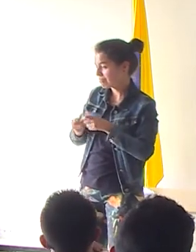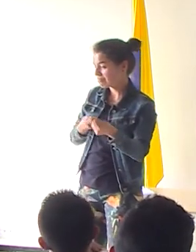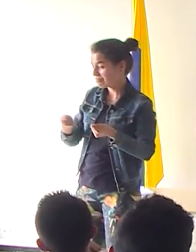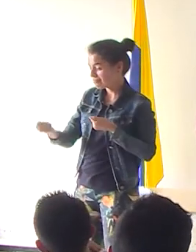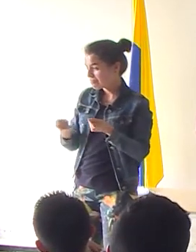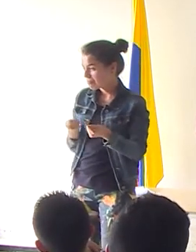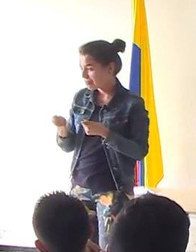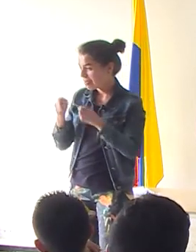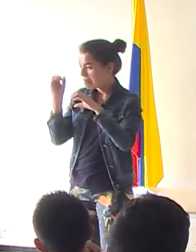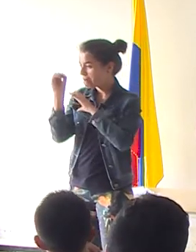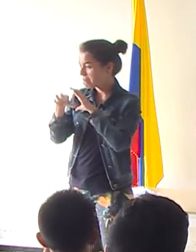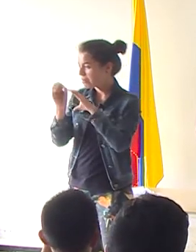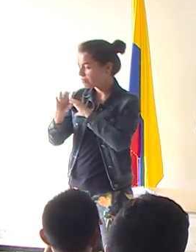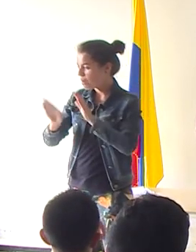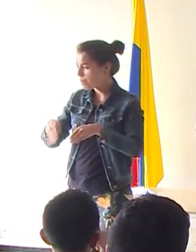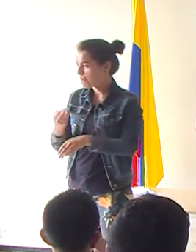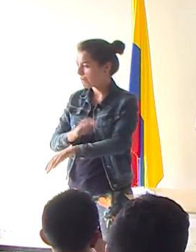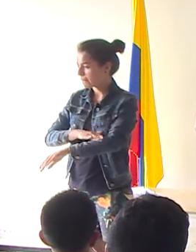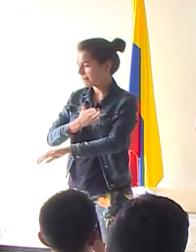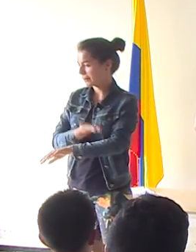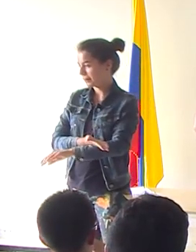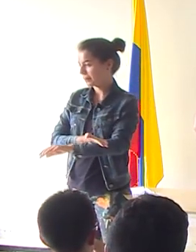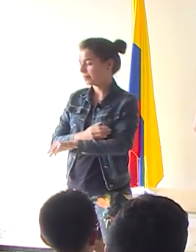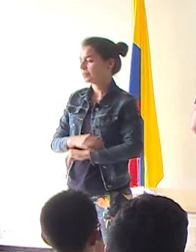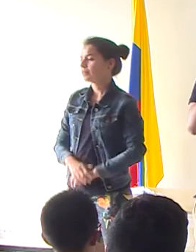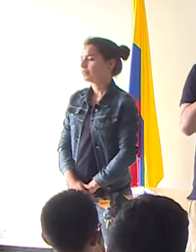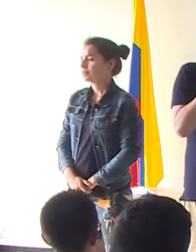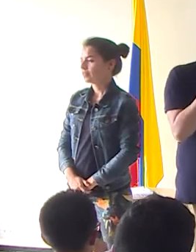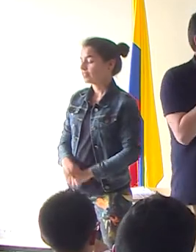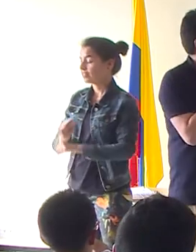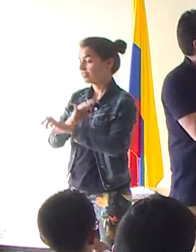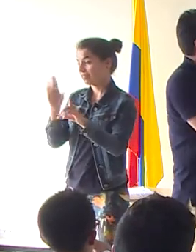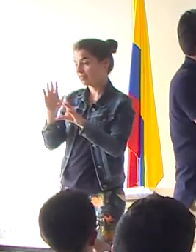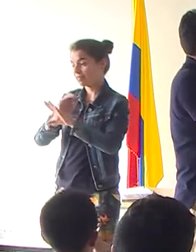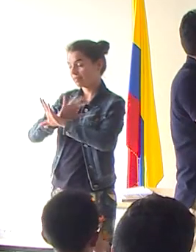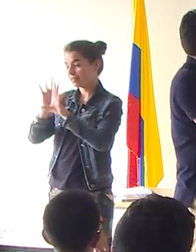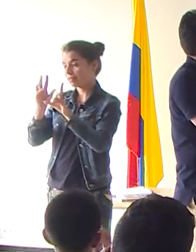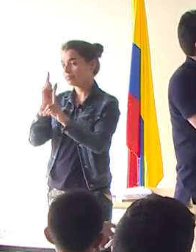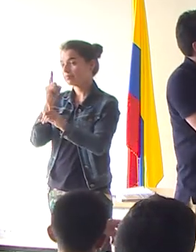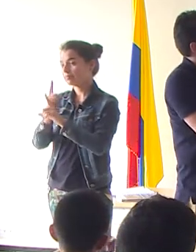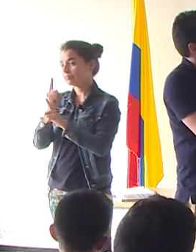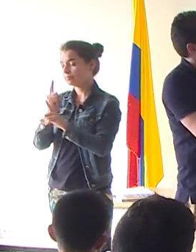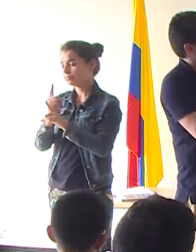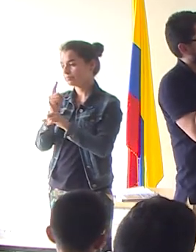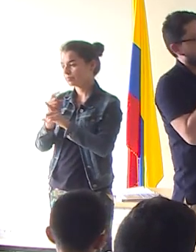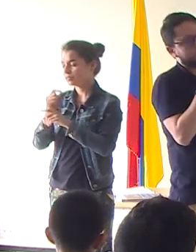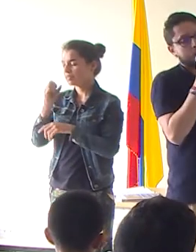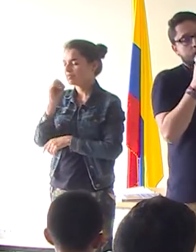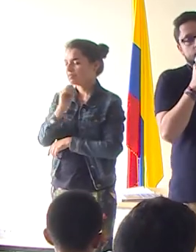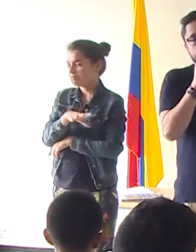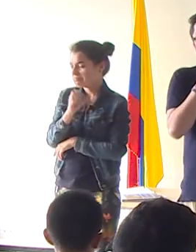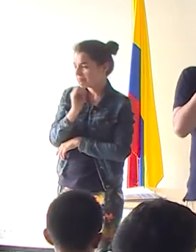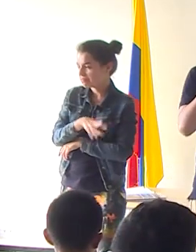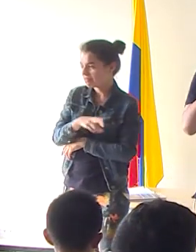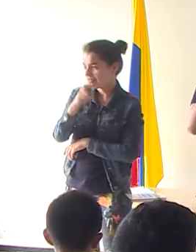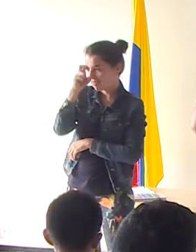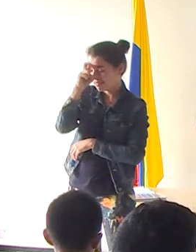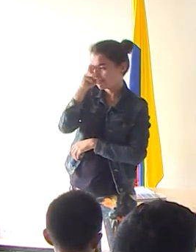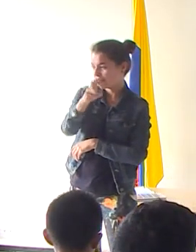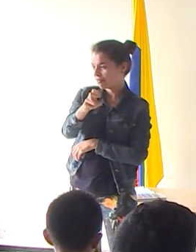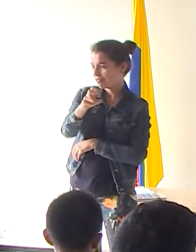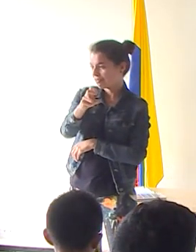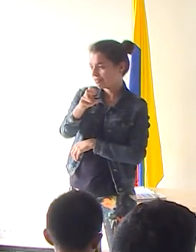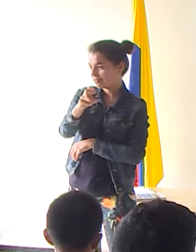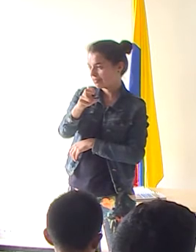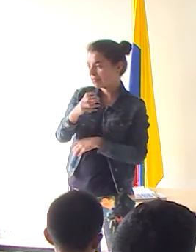peñalosa pero efectivamente cuando una un residuo del norte de bogotá se demora más en llegar